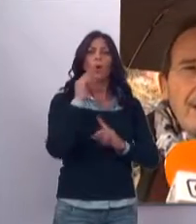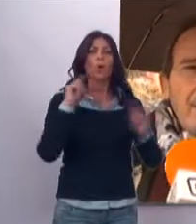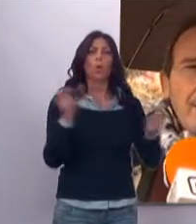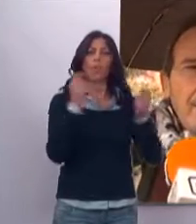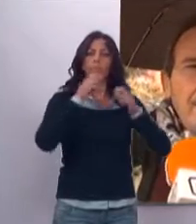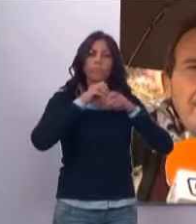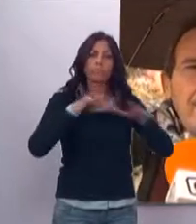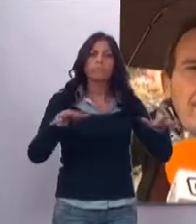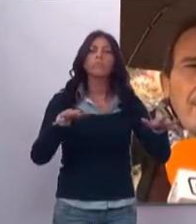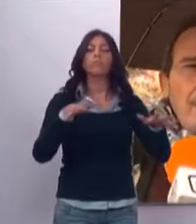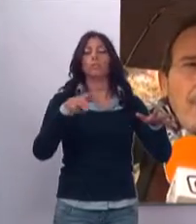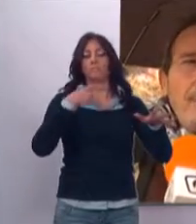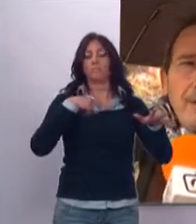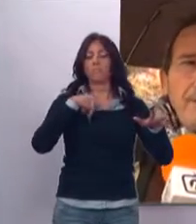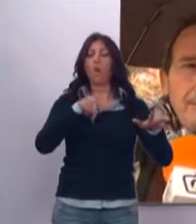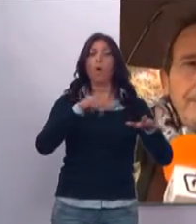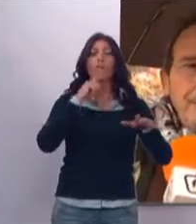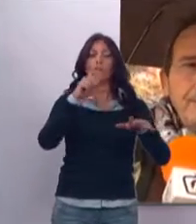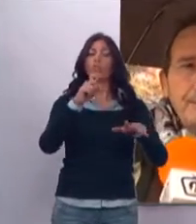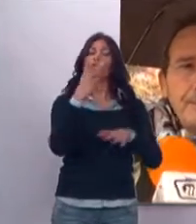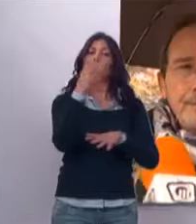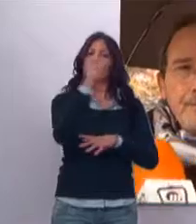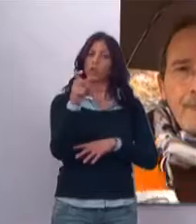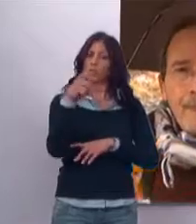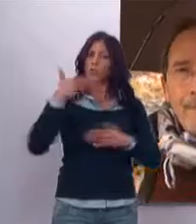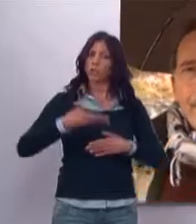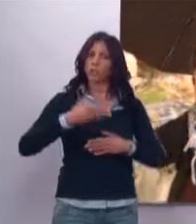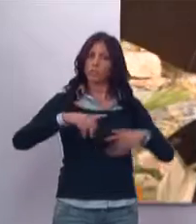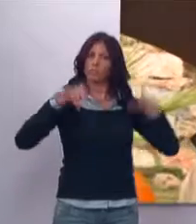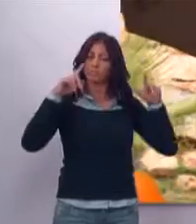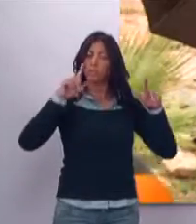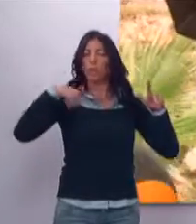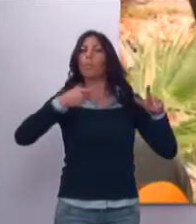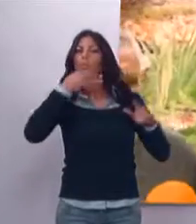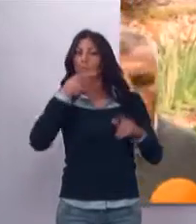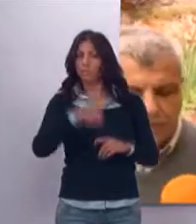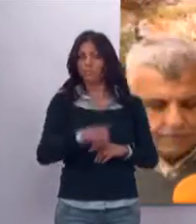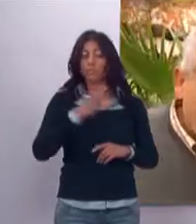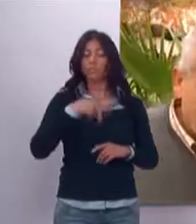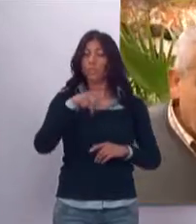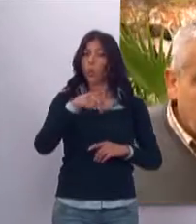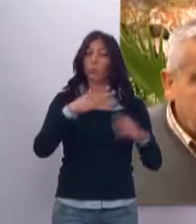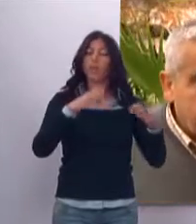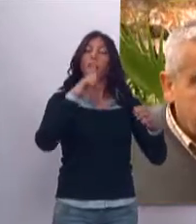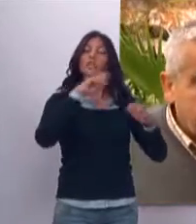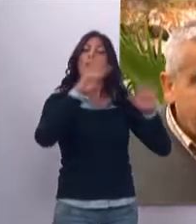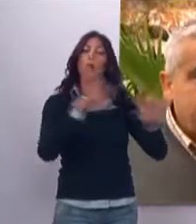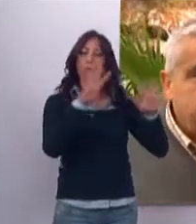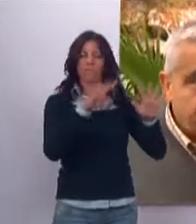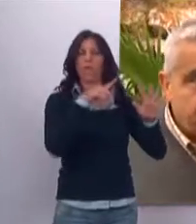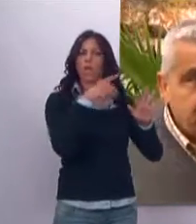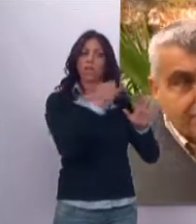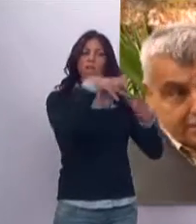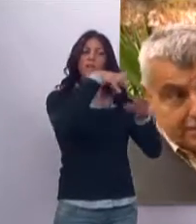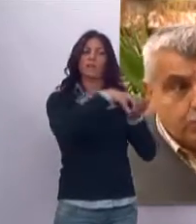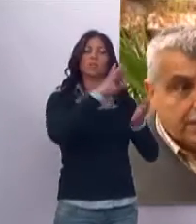roda de prensa por a mañana e un bis a bis entre dous personalidades por a tarde. Este acto tendrá lugar ás